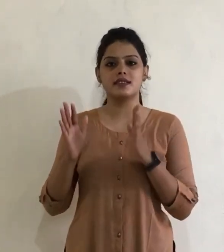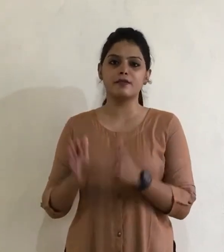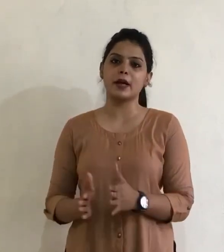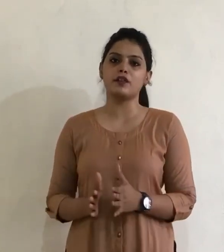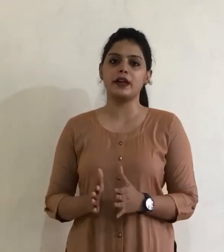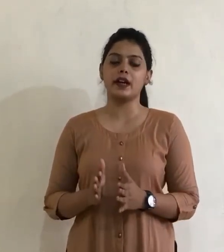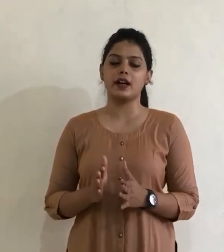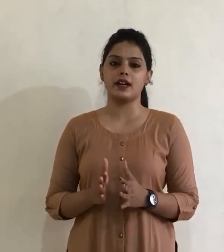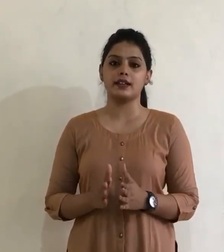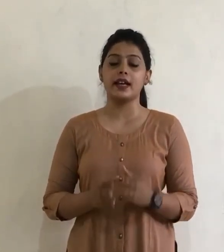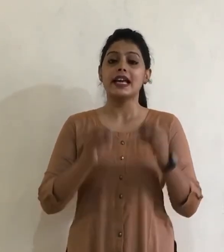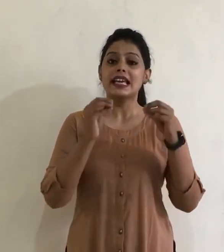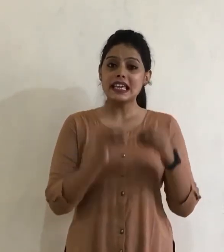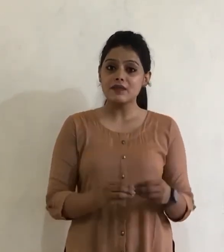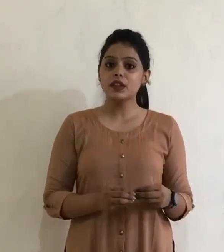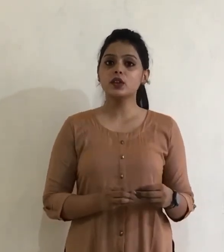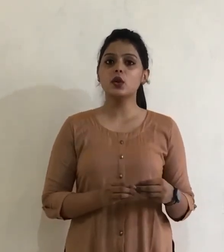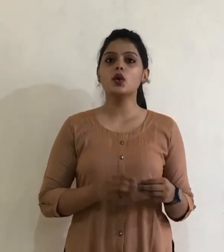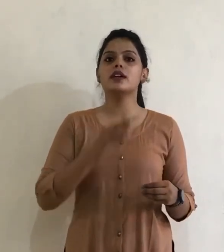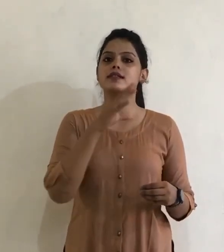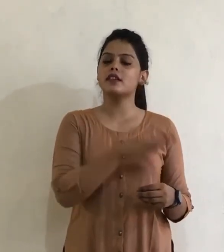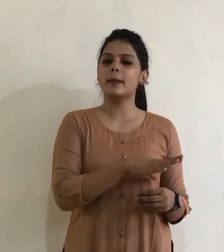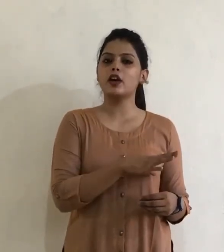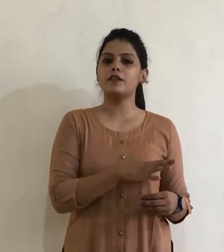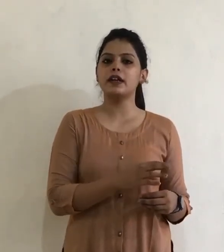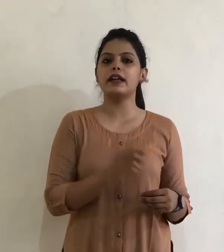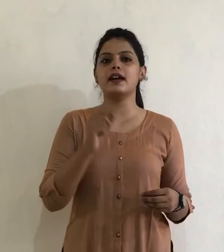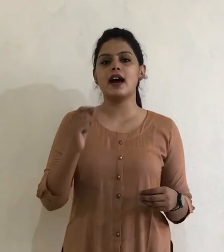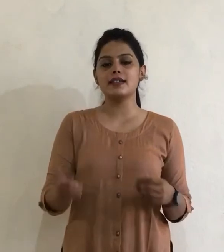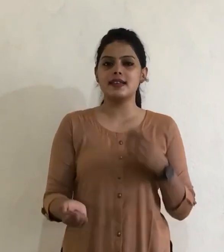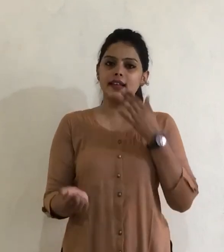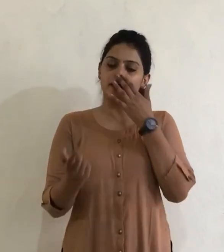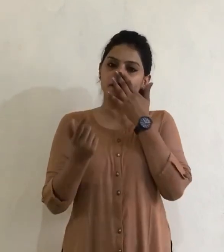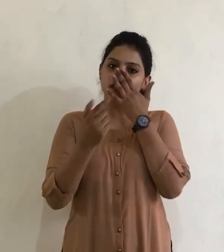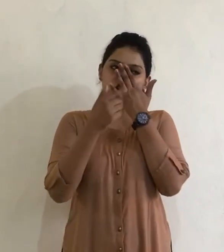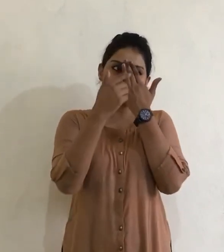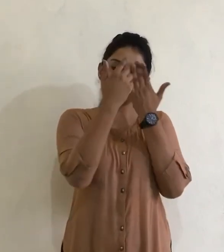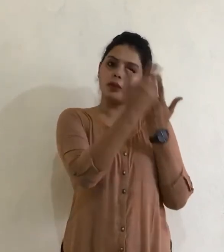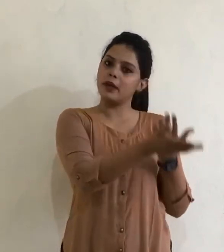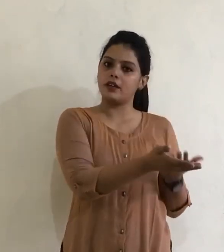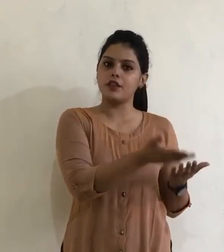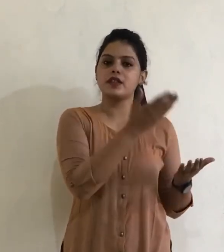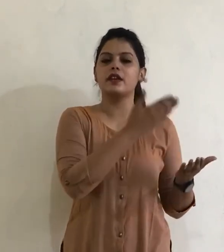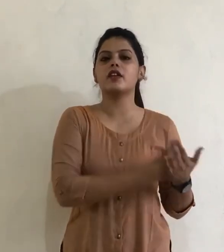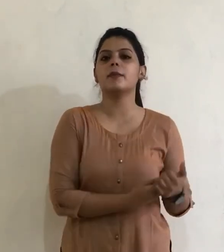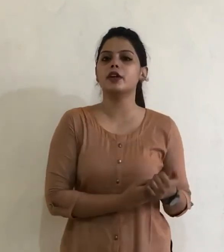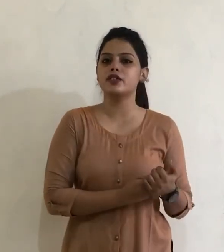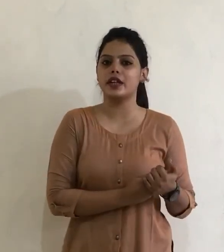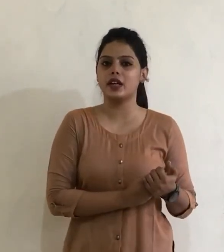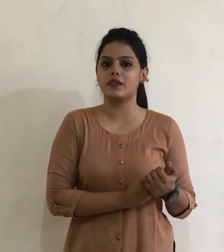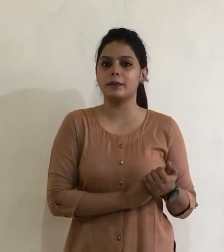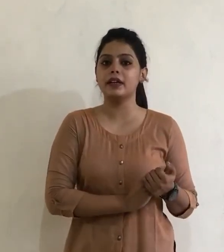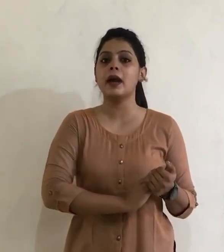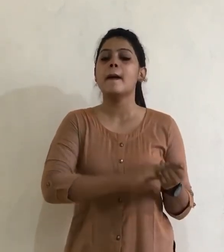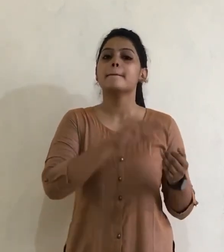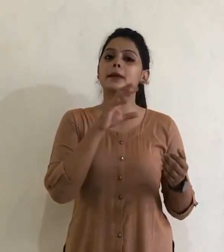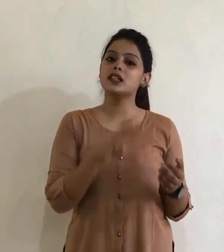Reserve Bank of India का रहता है. Even though Reserve Bank of India are selling government securities on behalf of central government or state government, but